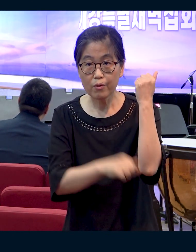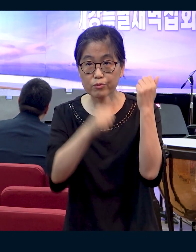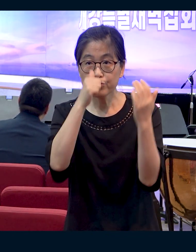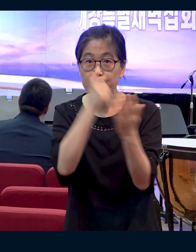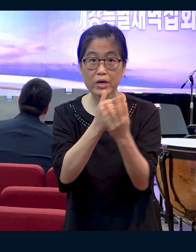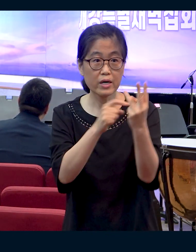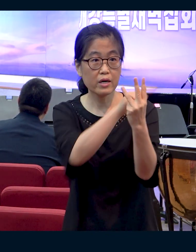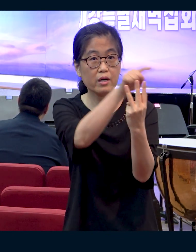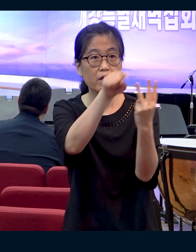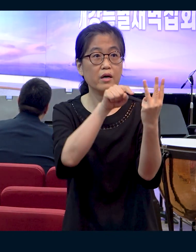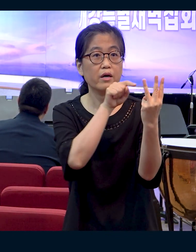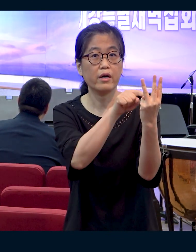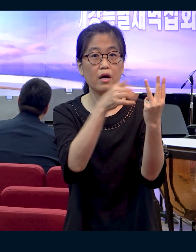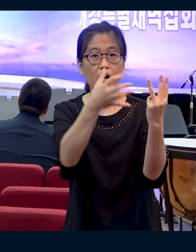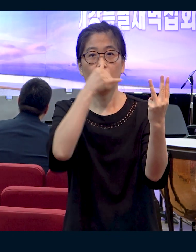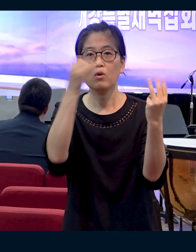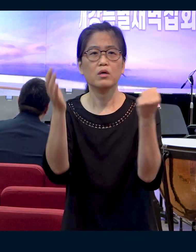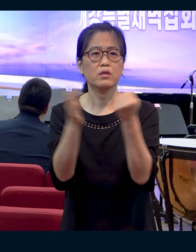가거든요.